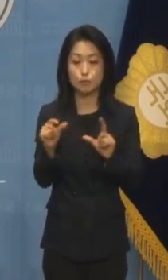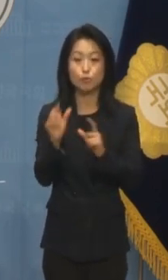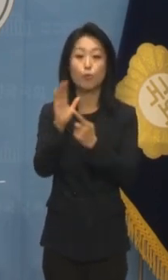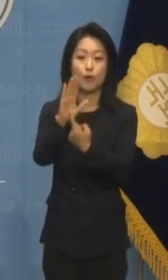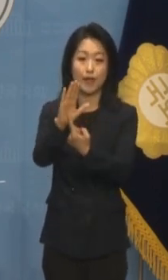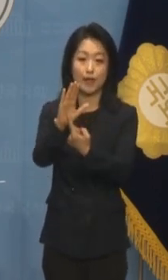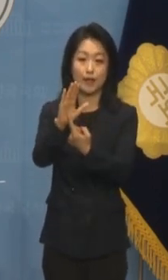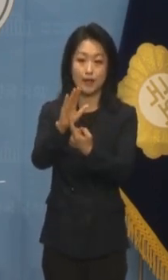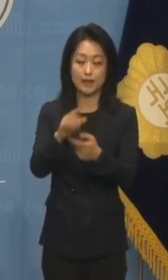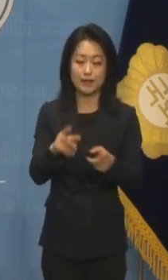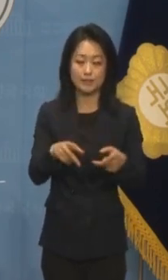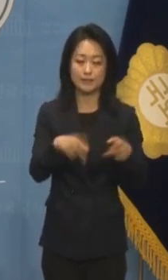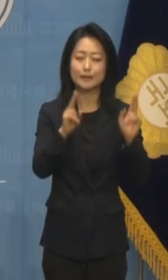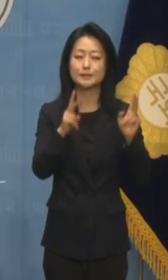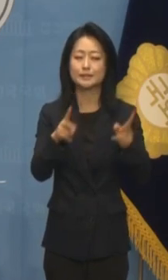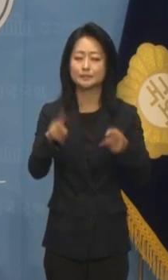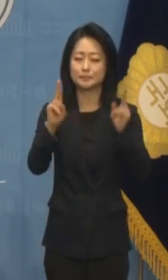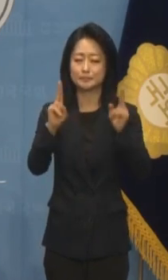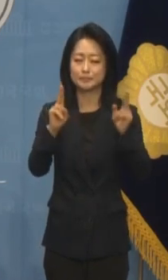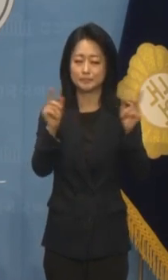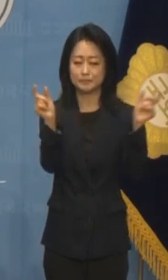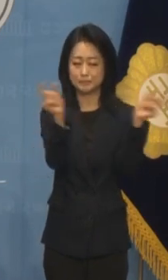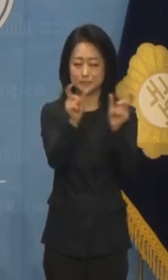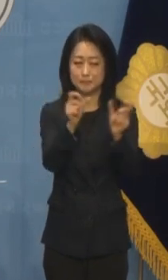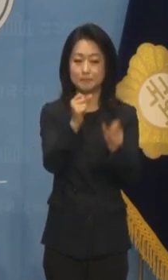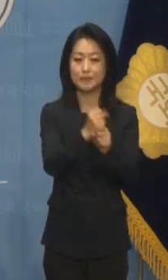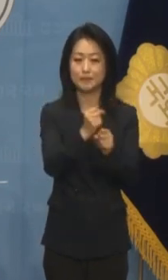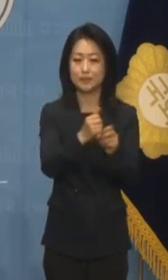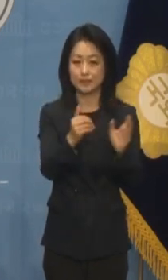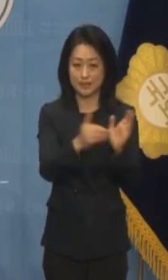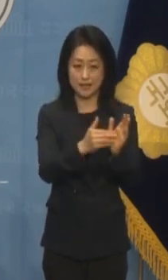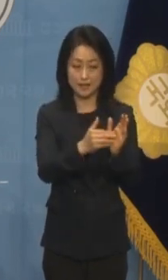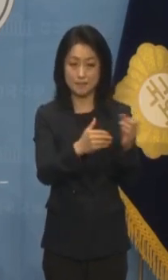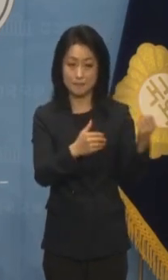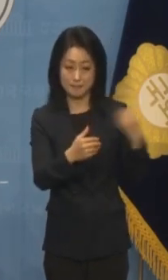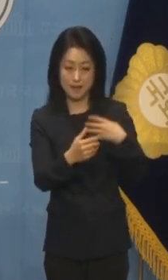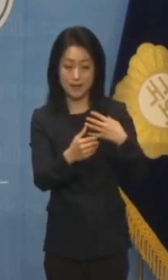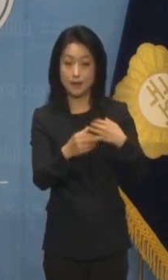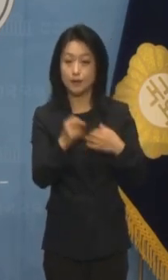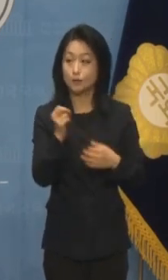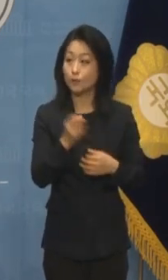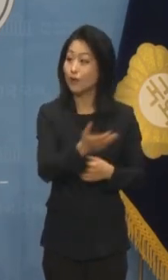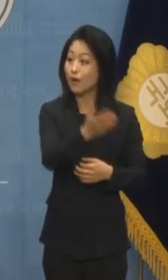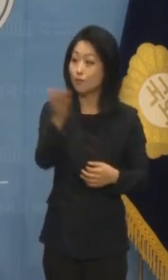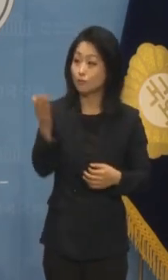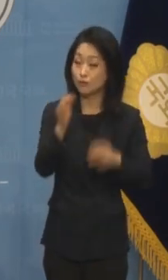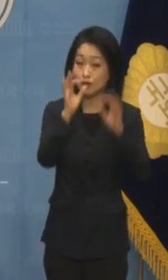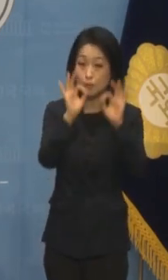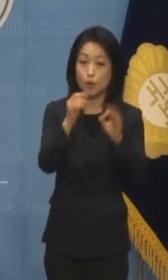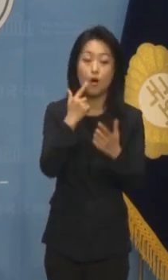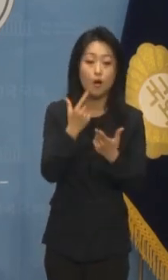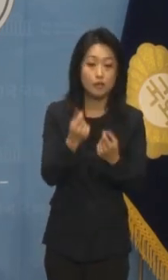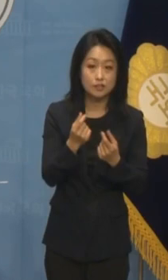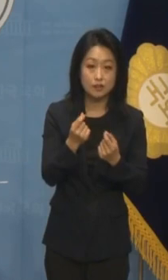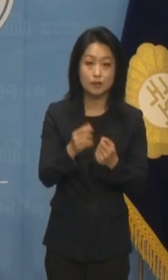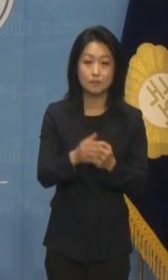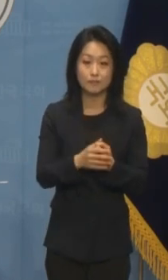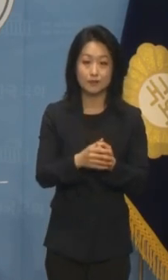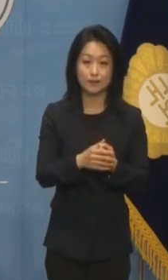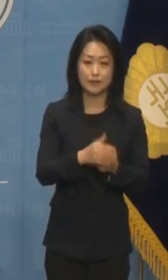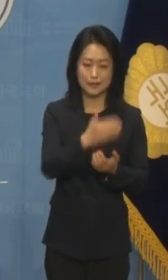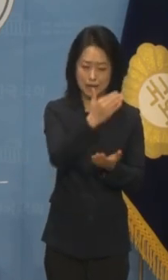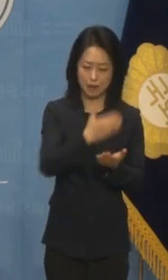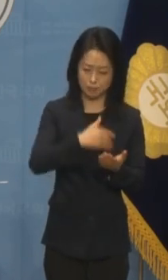됐는데 짜깁기를 한 거다 검찰이 이렇게 주장을 해왔습니다. 그리고 본인은 조금 전에도 들으셨지만 뭐 있는 대로 얘기해달라 이런